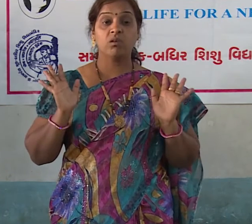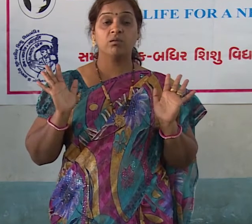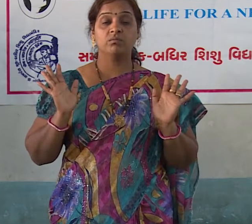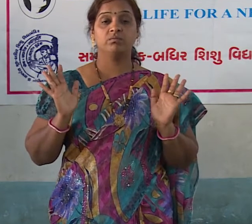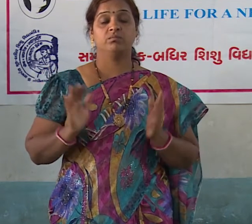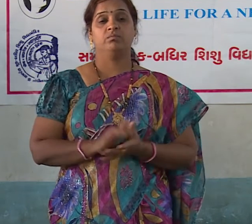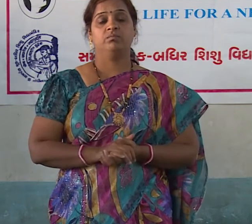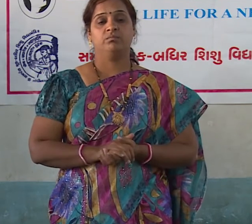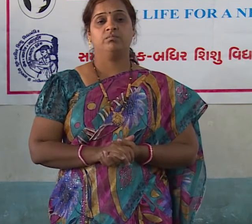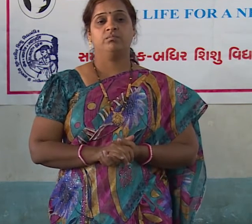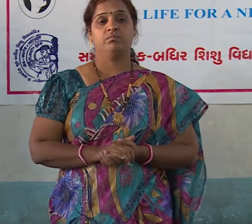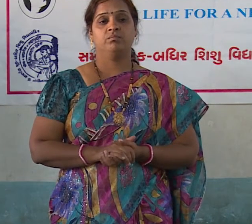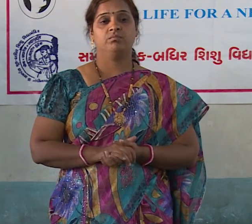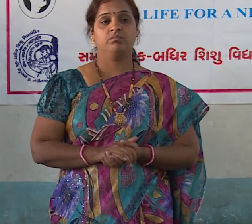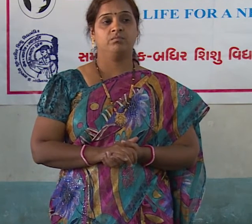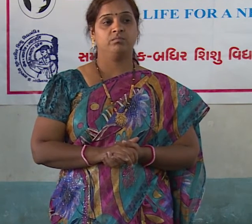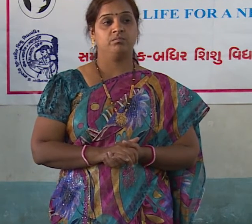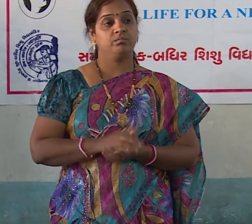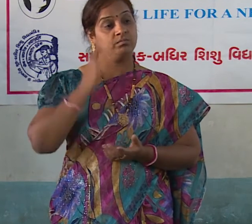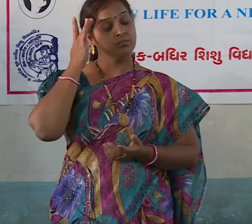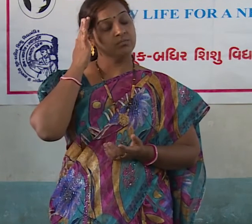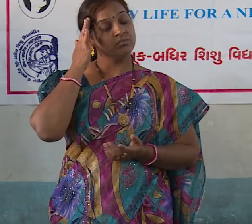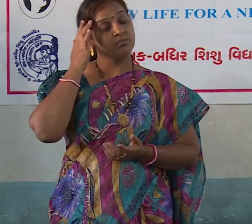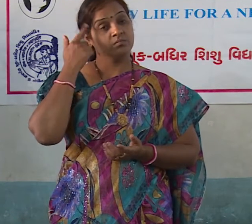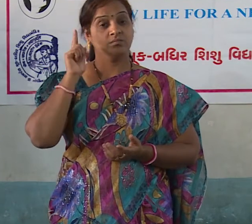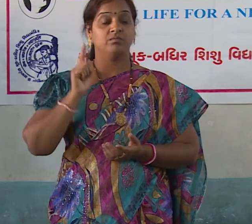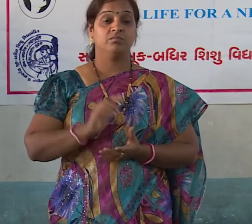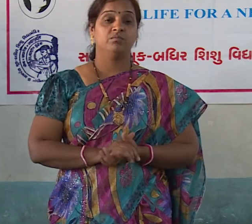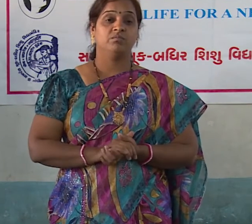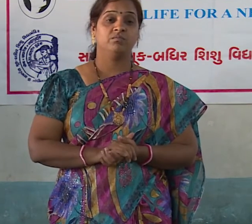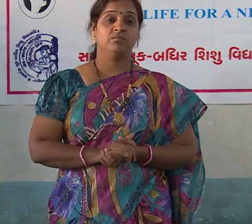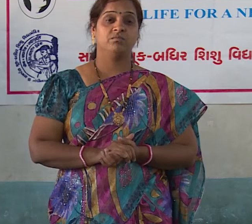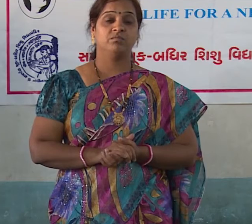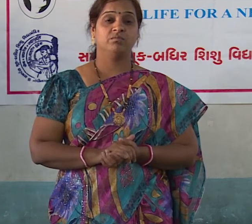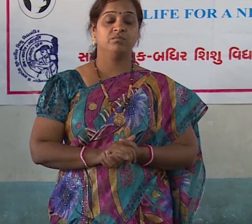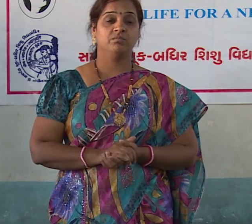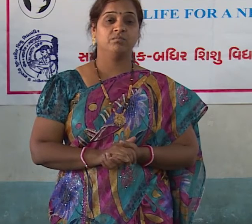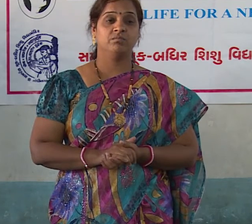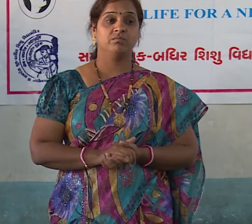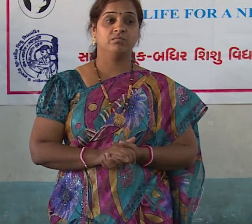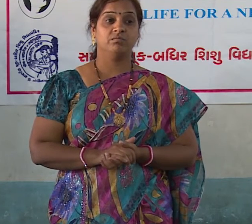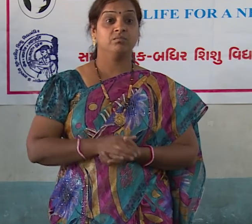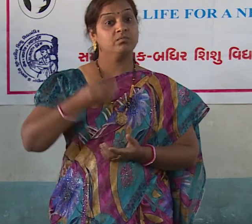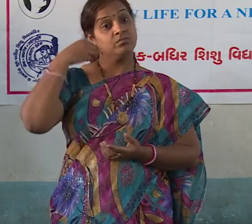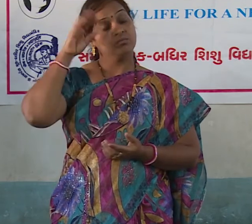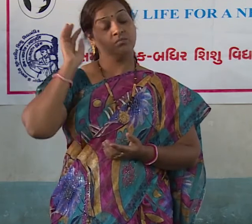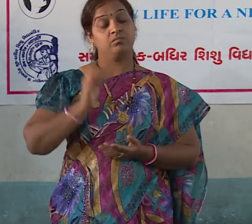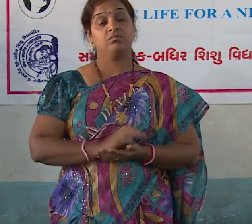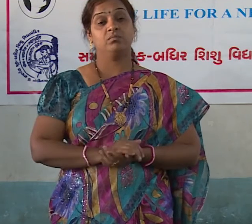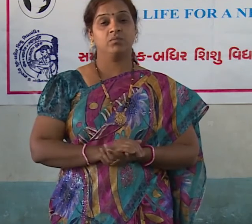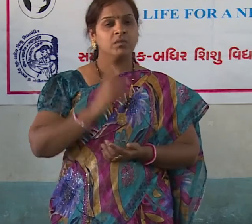तो आपको बहुत दिल से अंदर से याद आएगा कि अरे फलाने टाइम पर मुझे सिर्फ इसी व्यक्ति ने